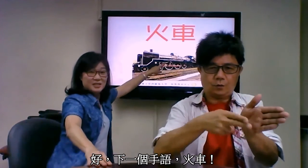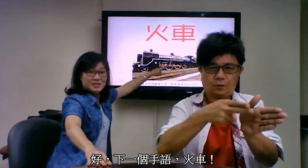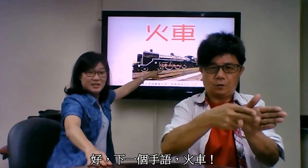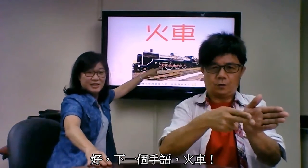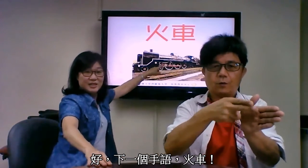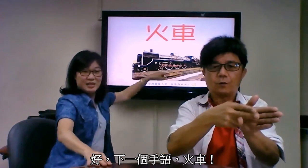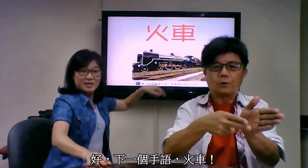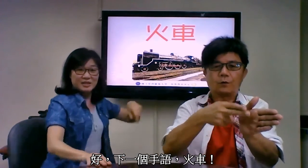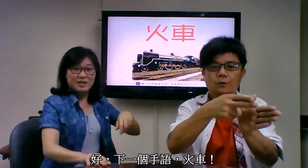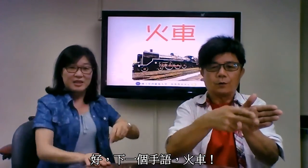道？